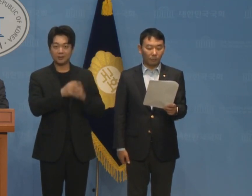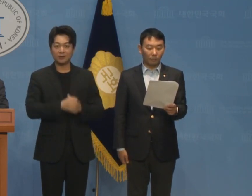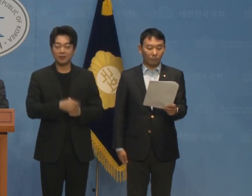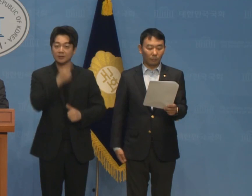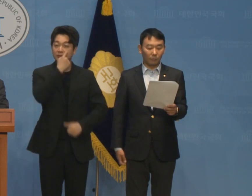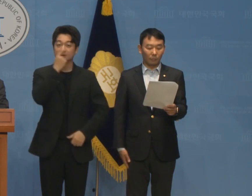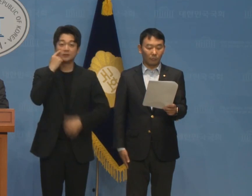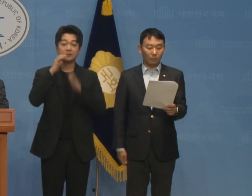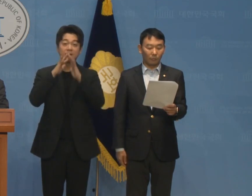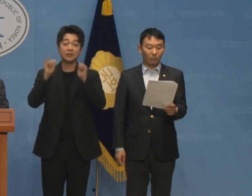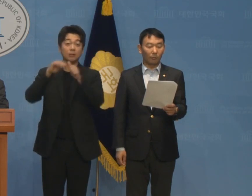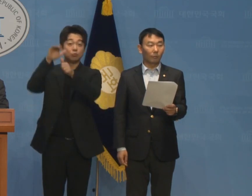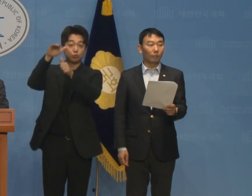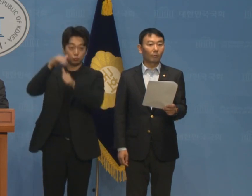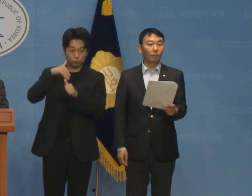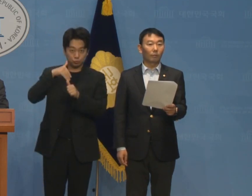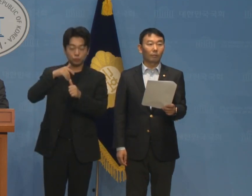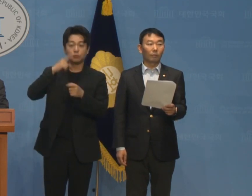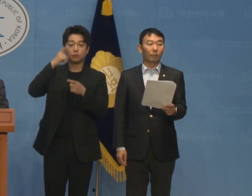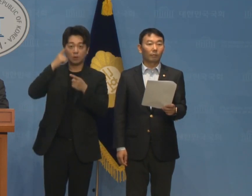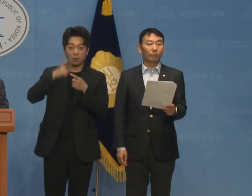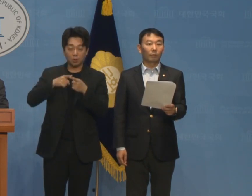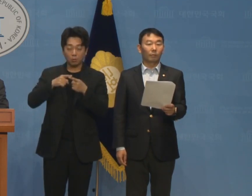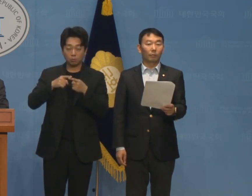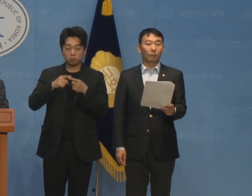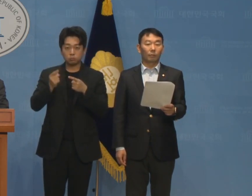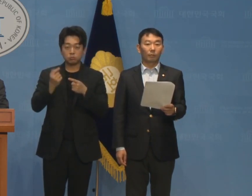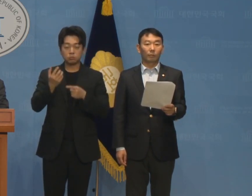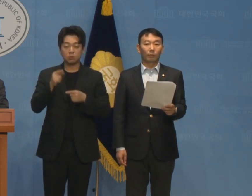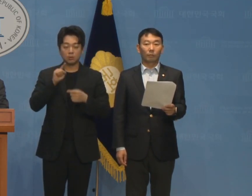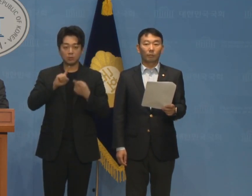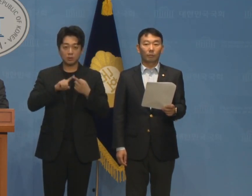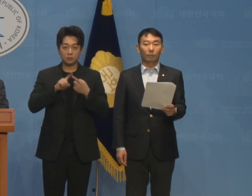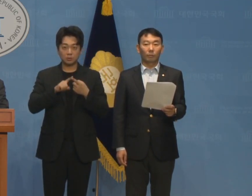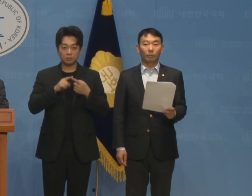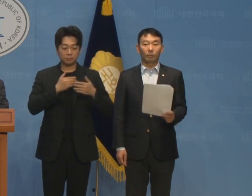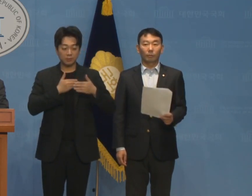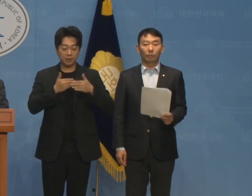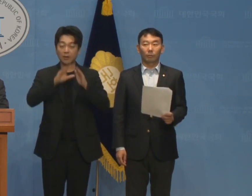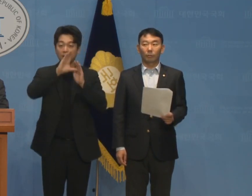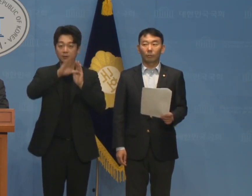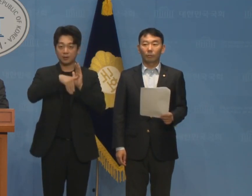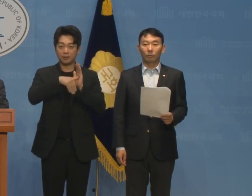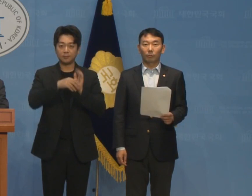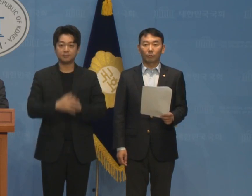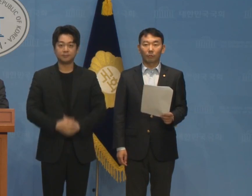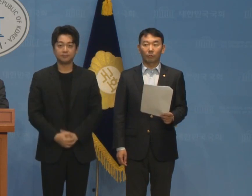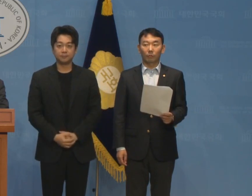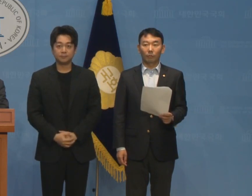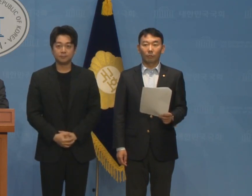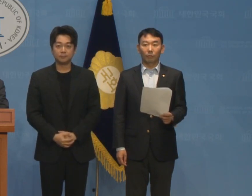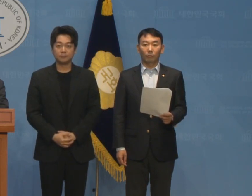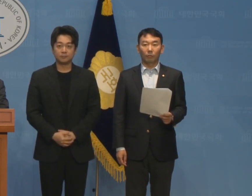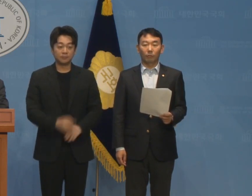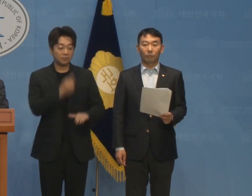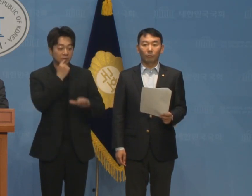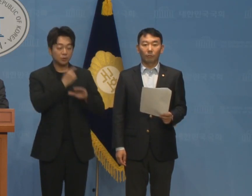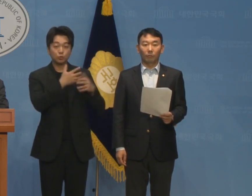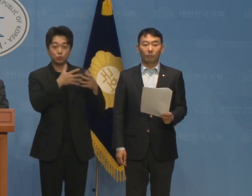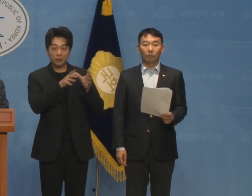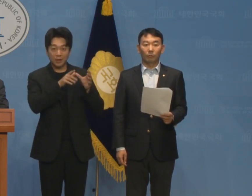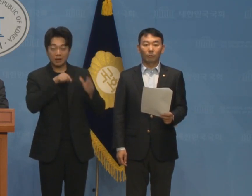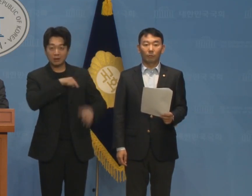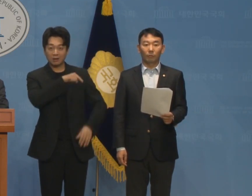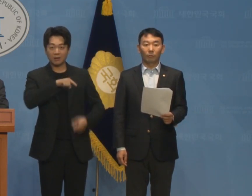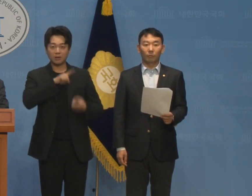증인들을 고발한다면 정청래 법사위원장과 민주당 법사위원들을